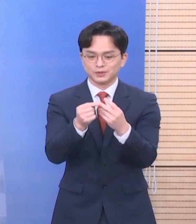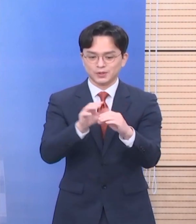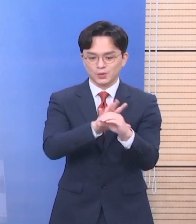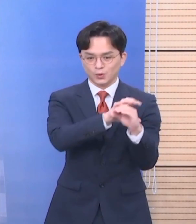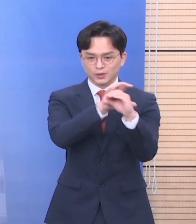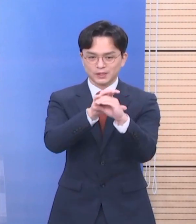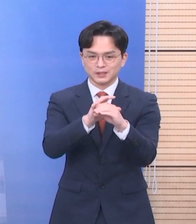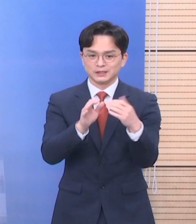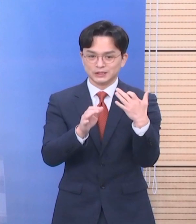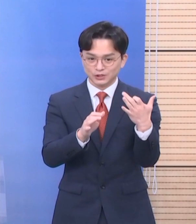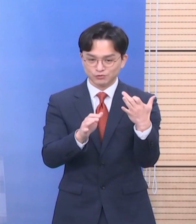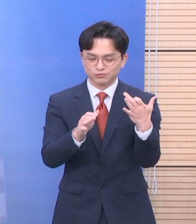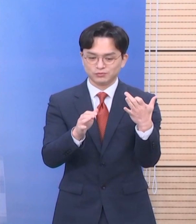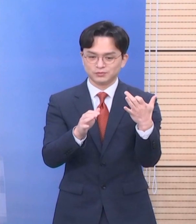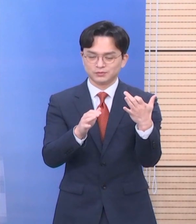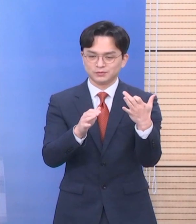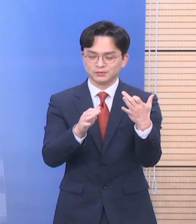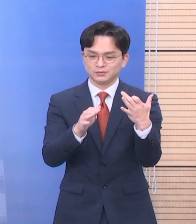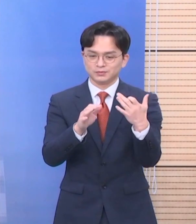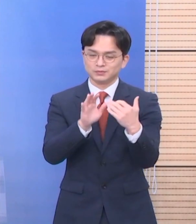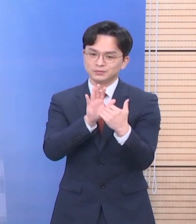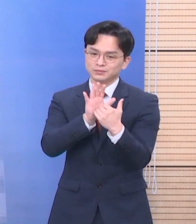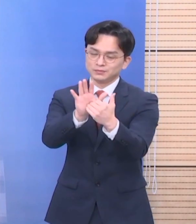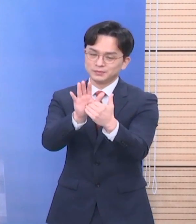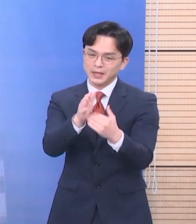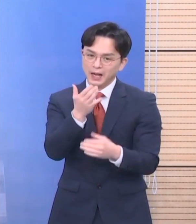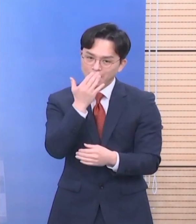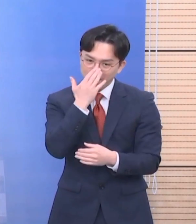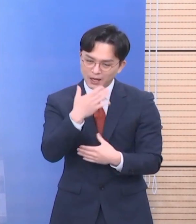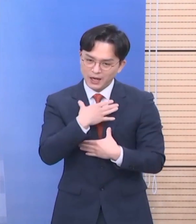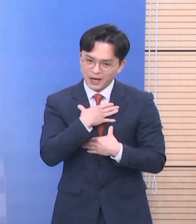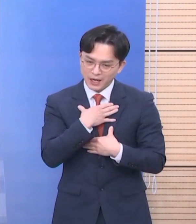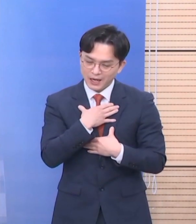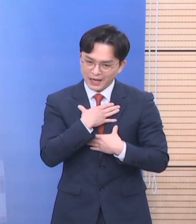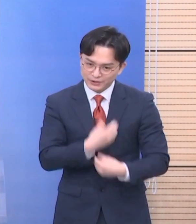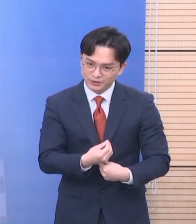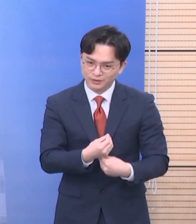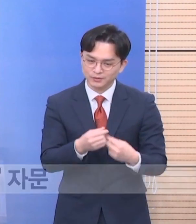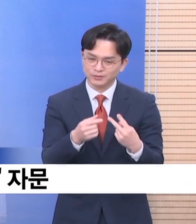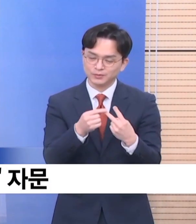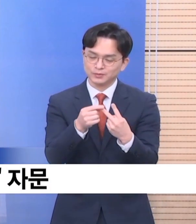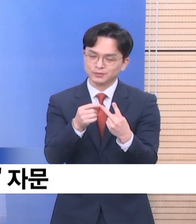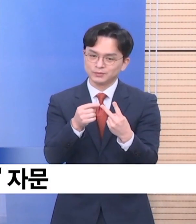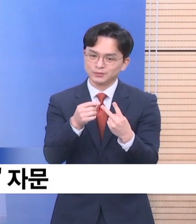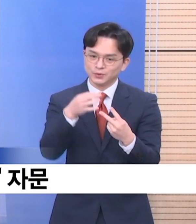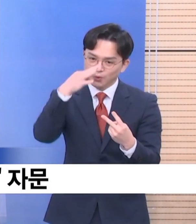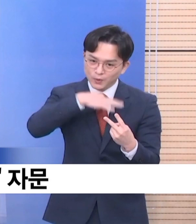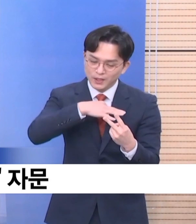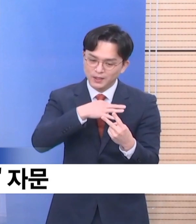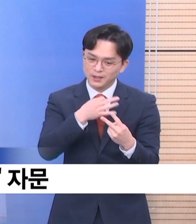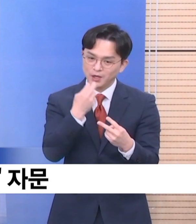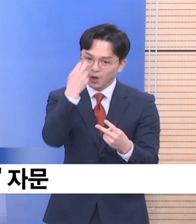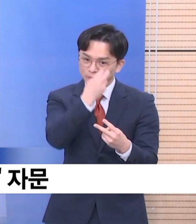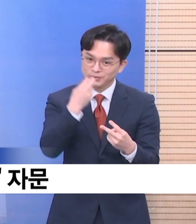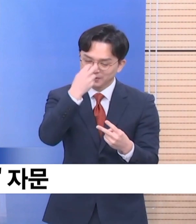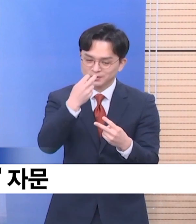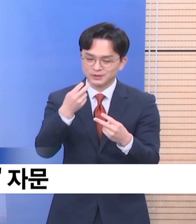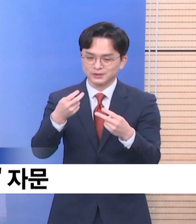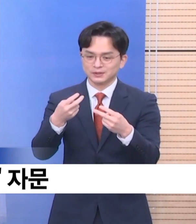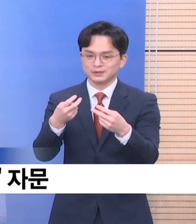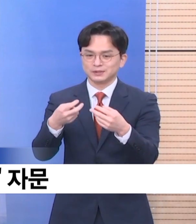안전성 효과성에 대한 검증 자문단의 자문 결과를 종합할 때 현재 진행